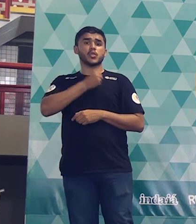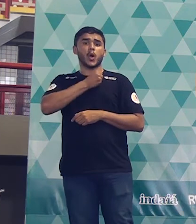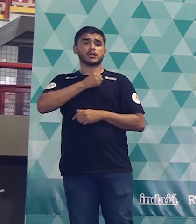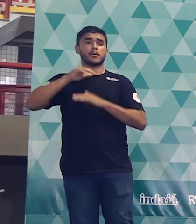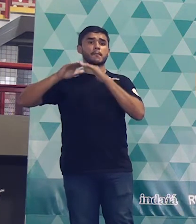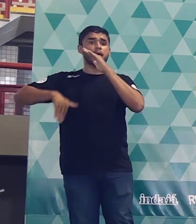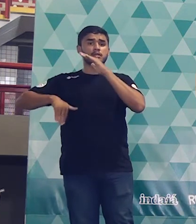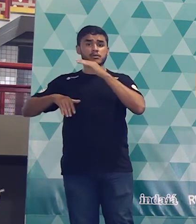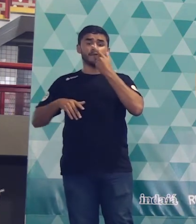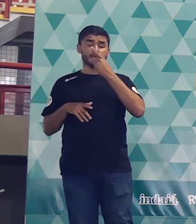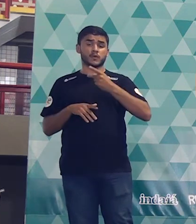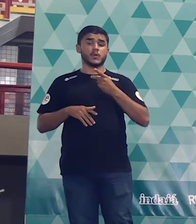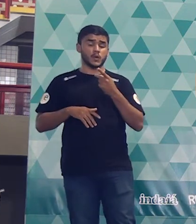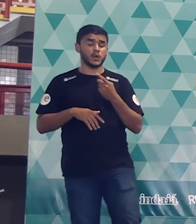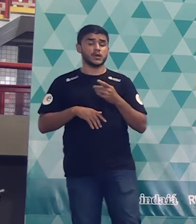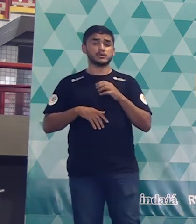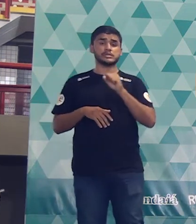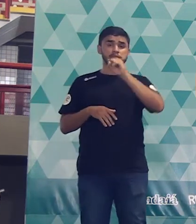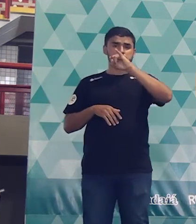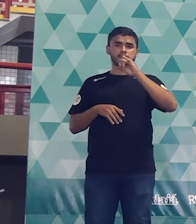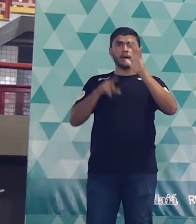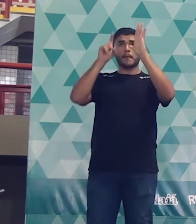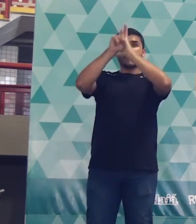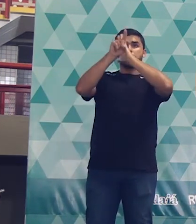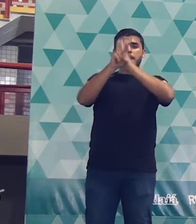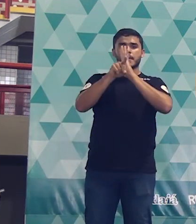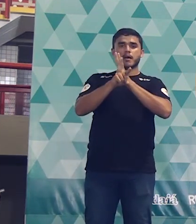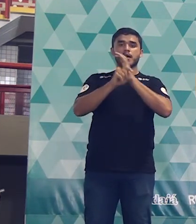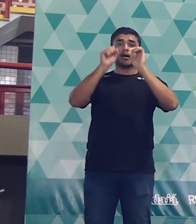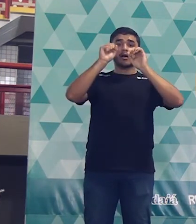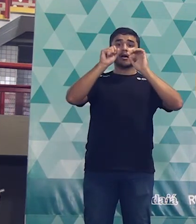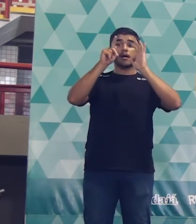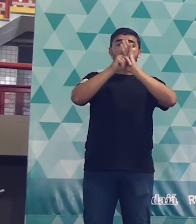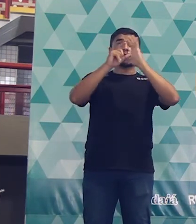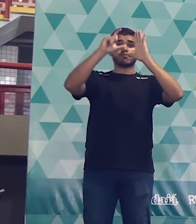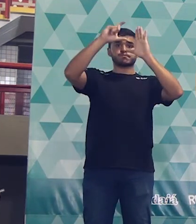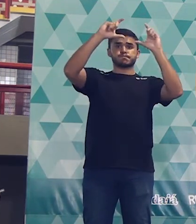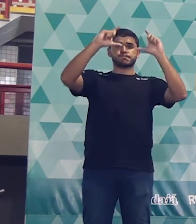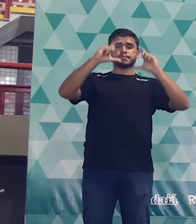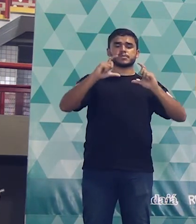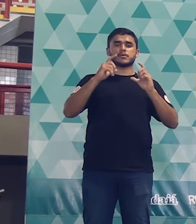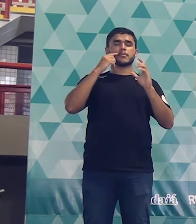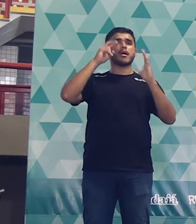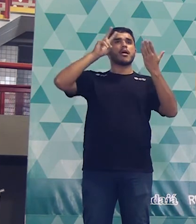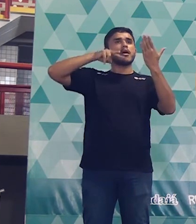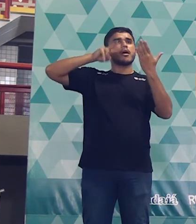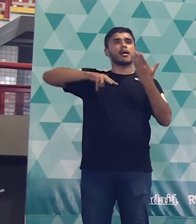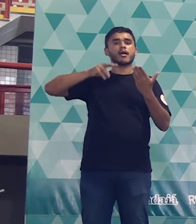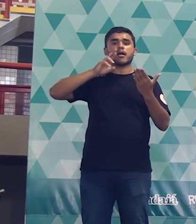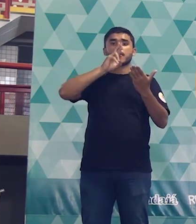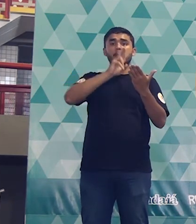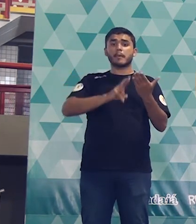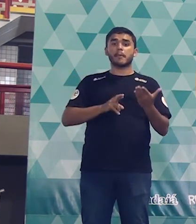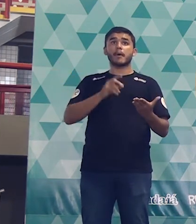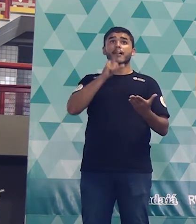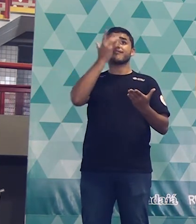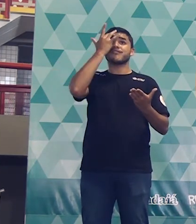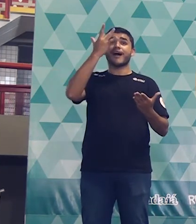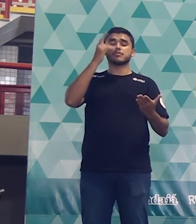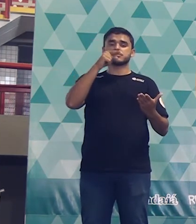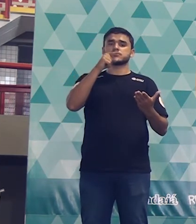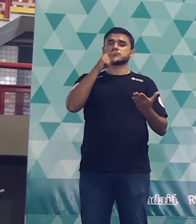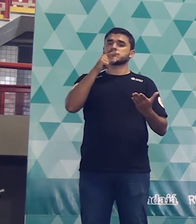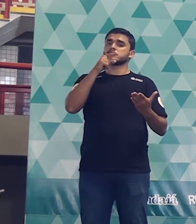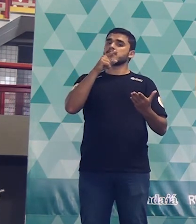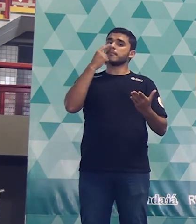Geralmente um texto que explora os explícitos trazem questões mais fáceis, que valem mais. Então, muita atenção.